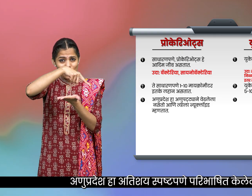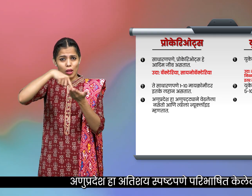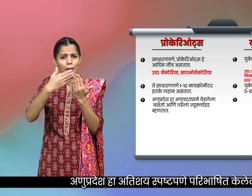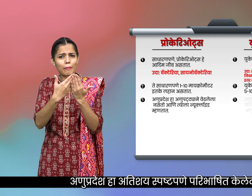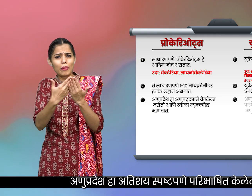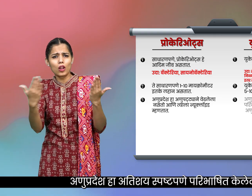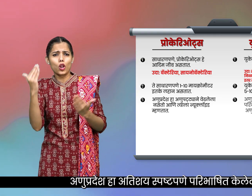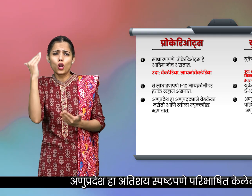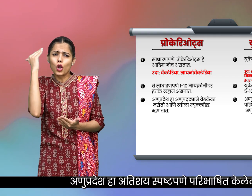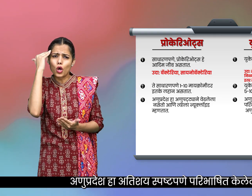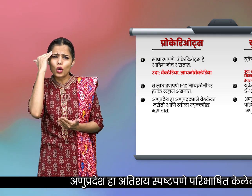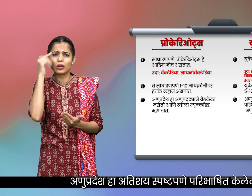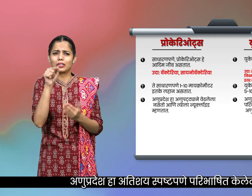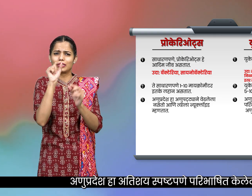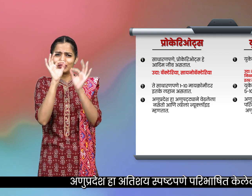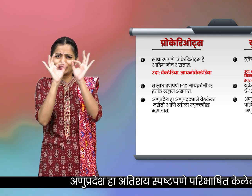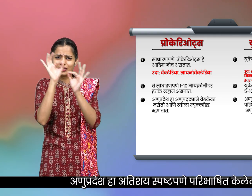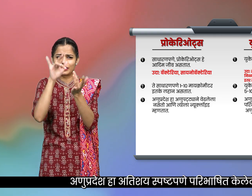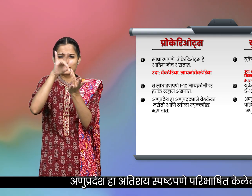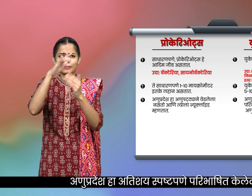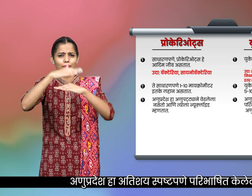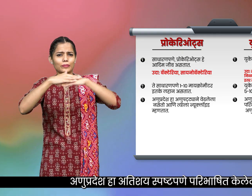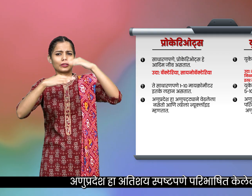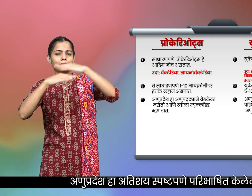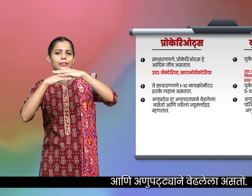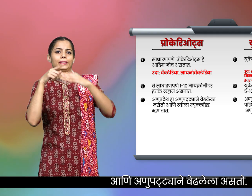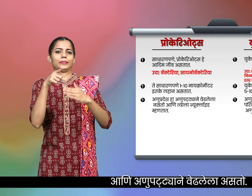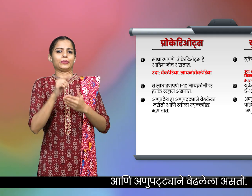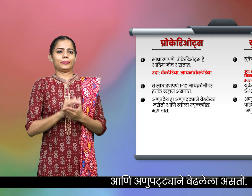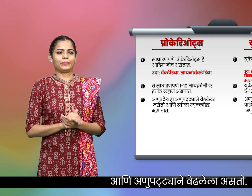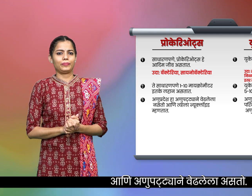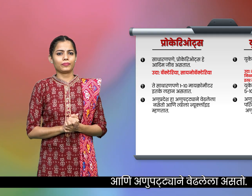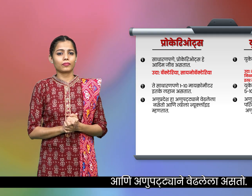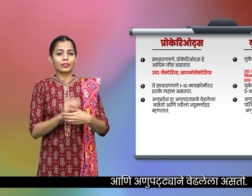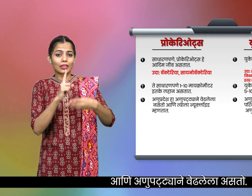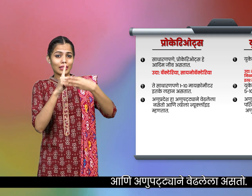अणुप्रदेश हा अतिशय स्पष्टपणे परिभाषित केलेला असतो आणि अणुपट्ट्याने वेढलेला असतो.